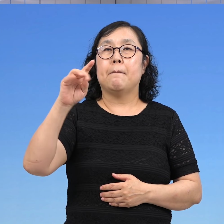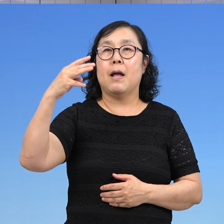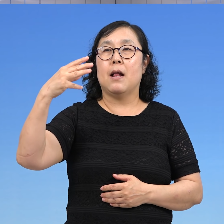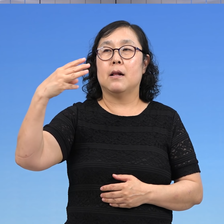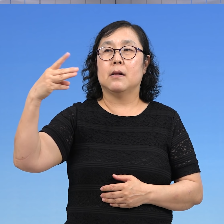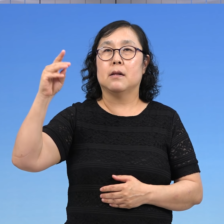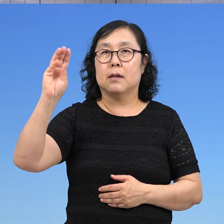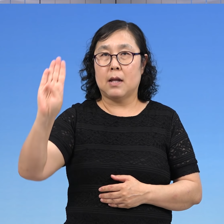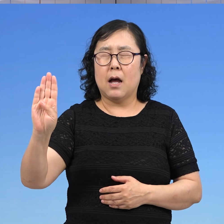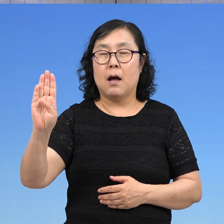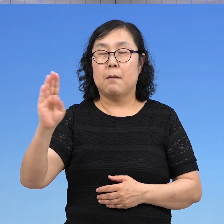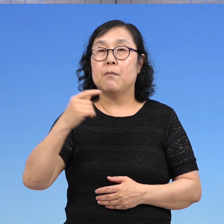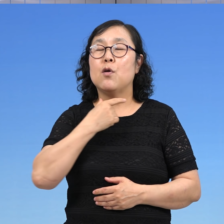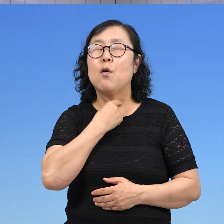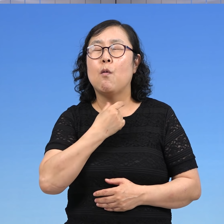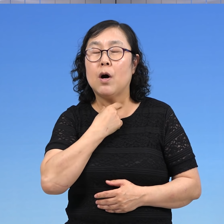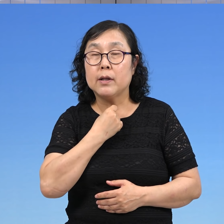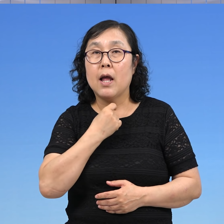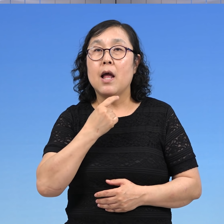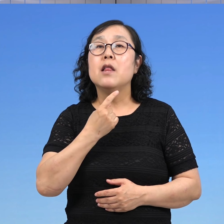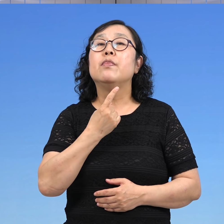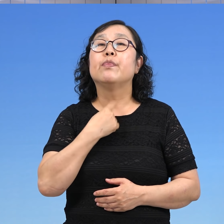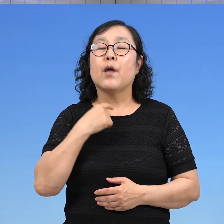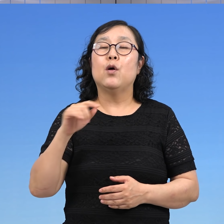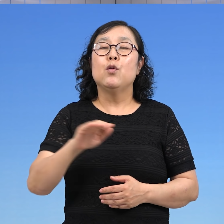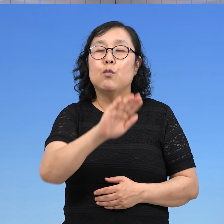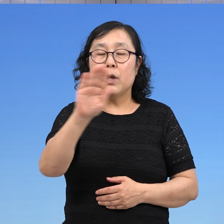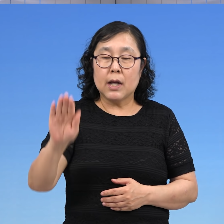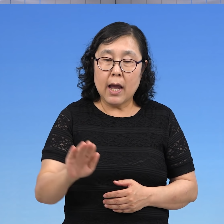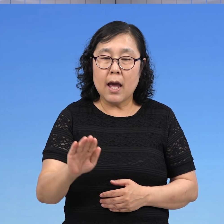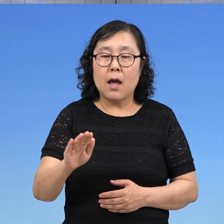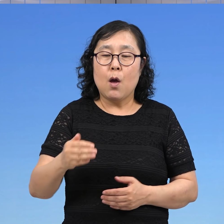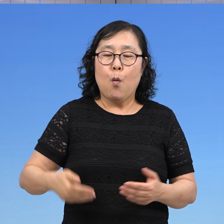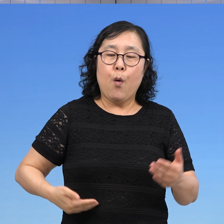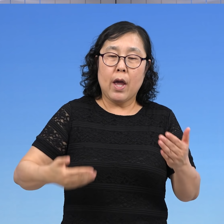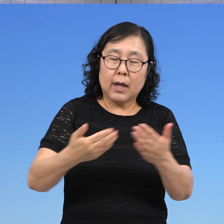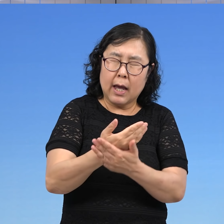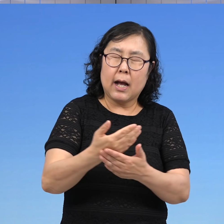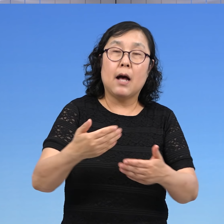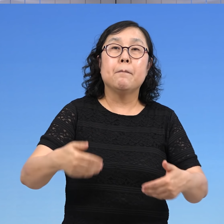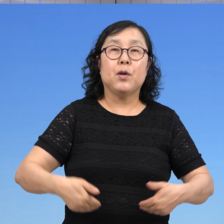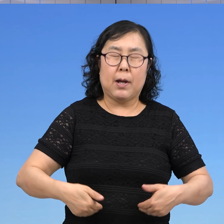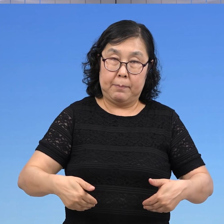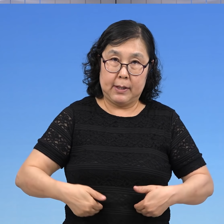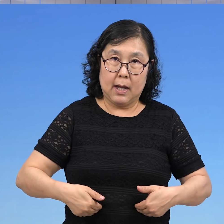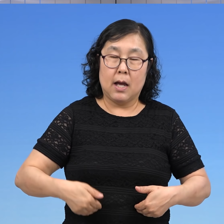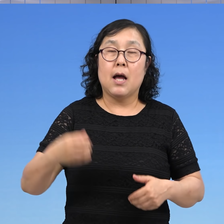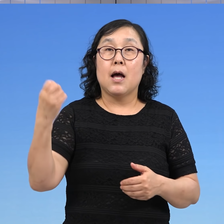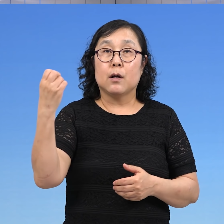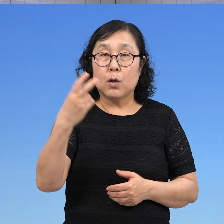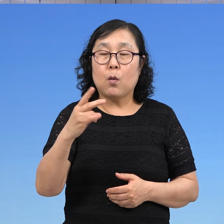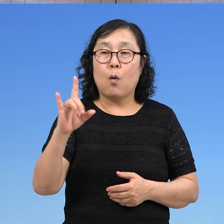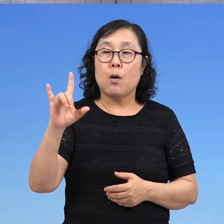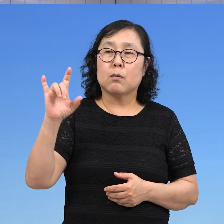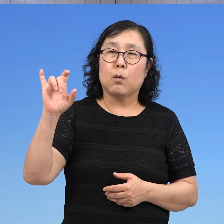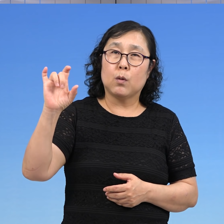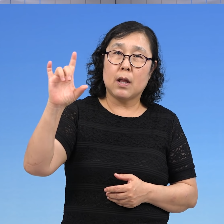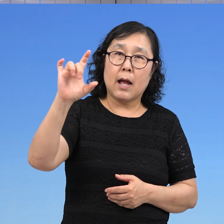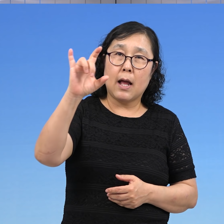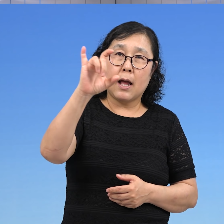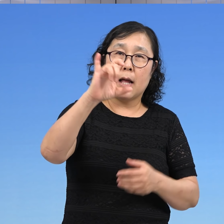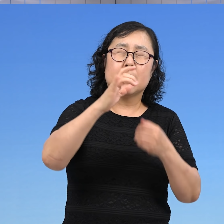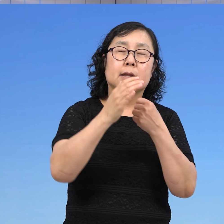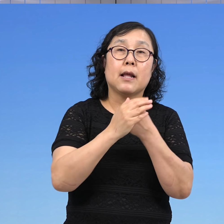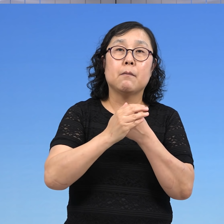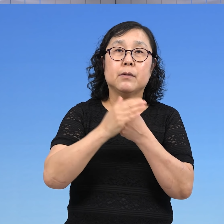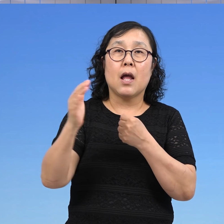세상을 따라갔던 우리가 하나님 앞에서 회개하는 시간 21 이 시대의 필요하고요 그렇다면은 지금 이 코로나